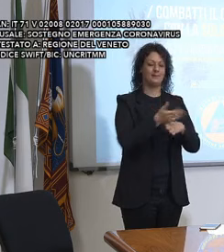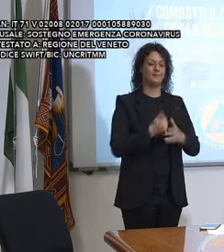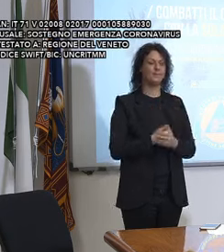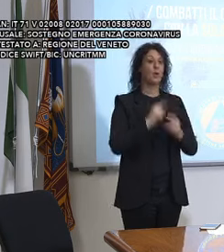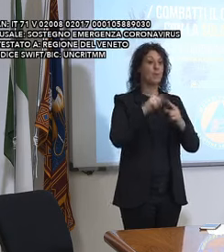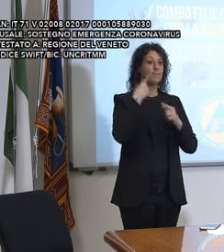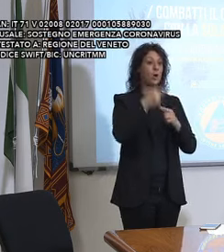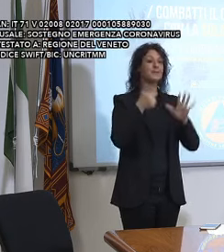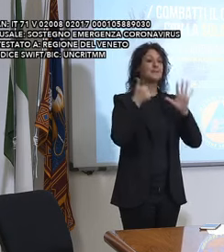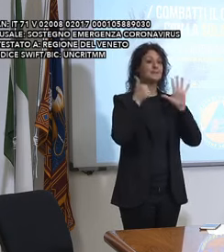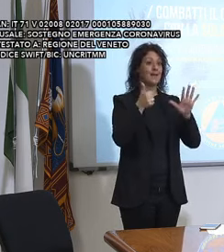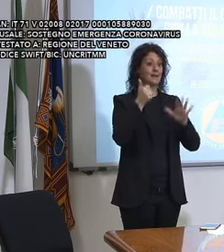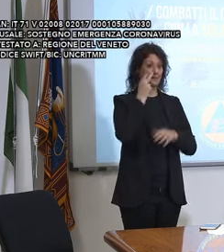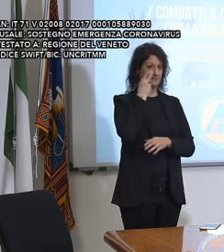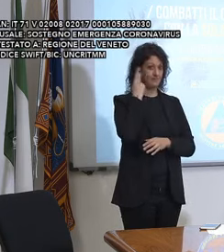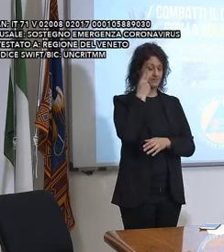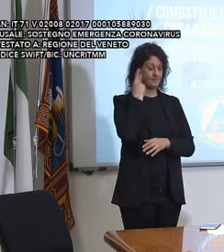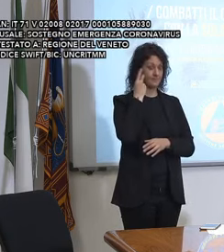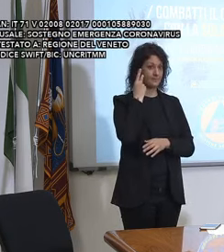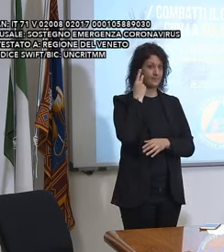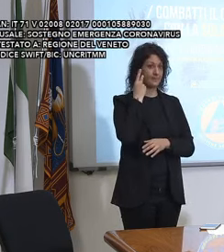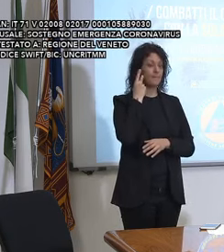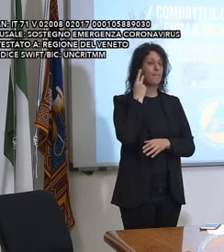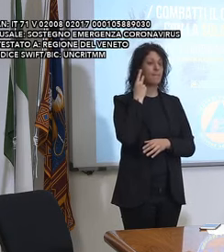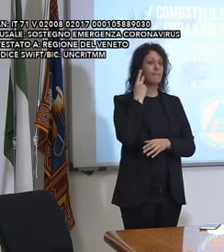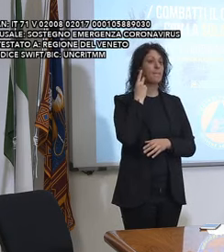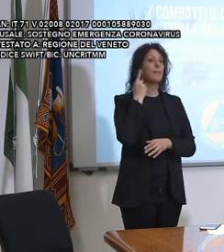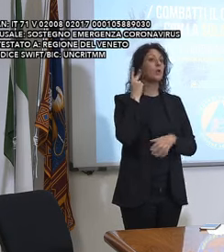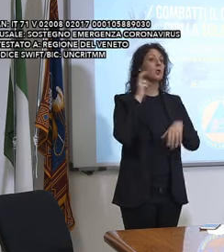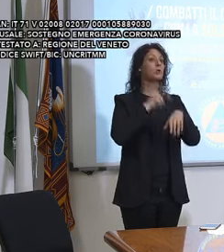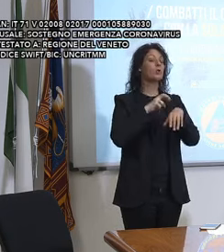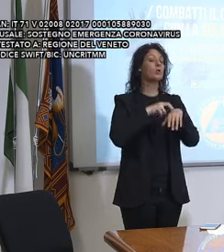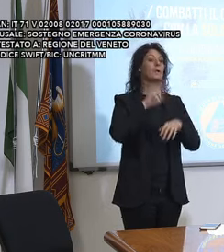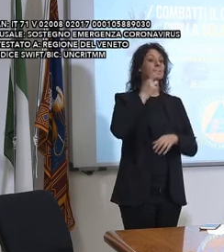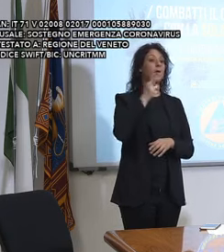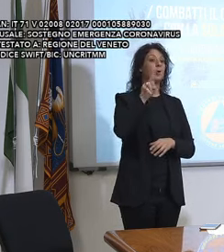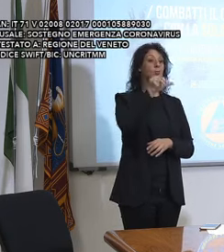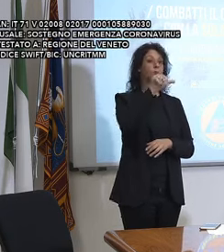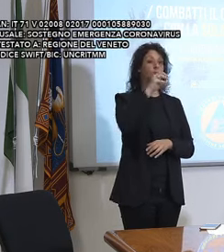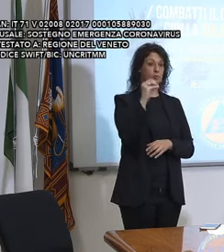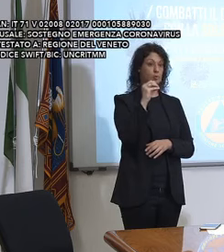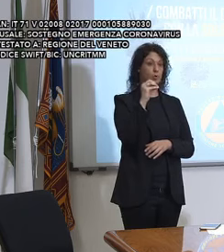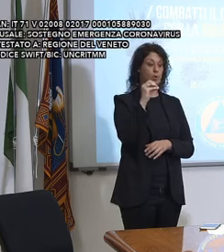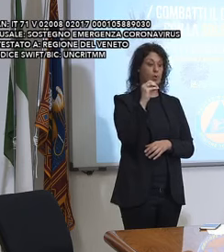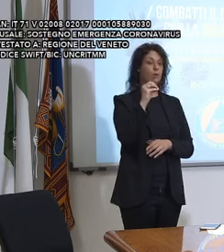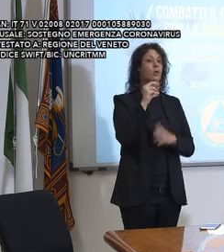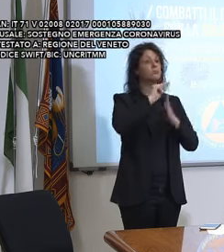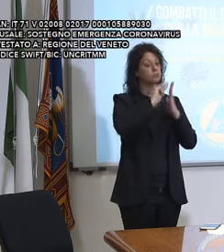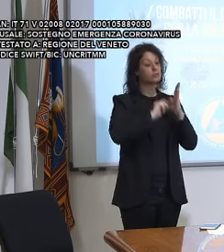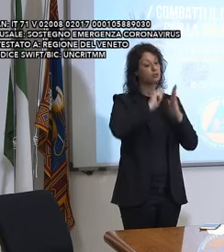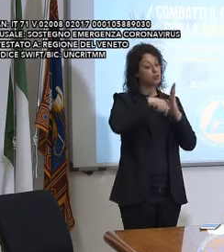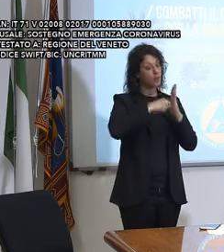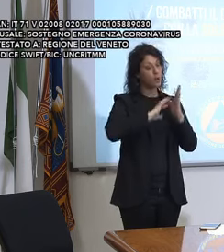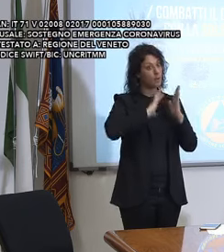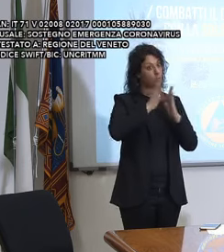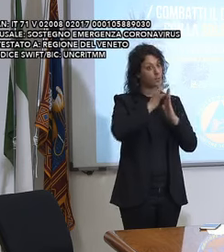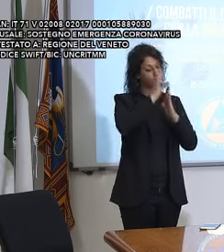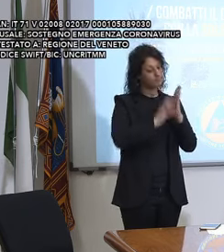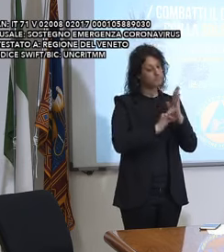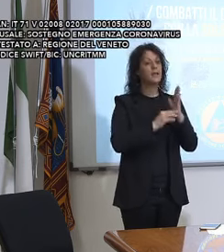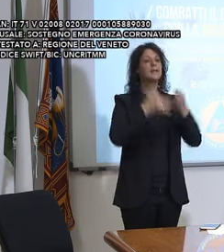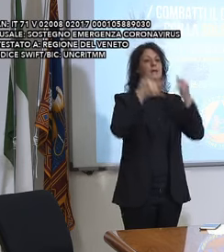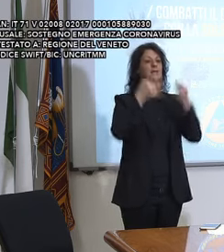abbiamo dato, emanato la dottoressa Russo, quindi la prevenzione, una circolare con delle indicazioni in cui abbiamo chiuso i